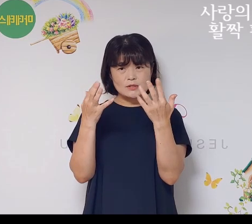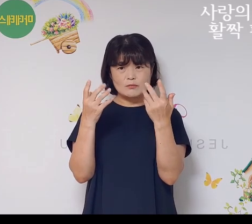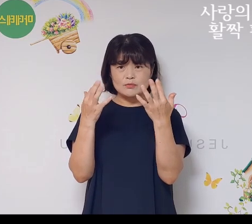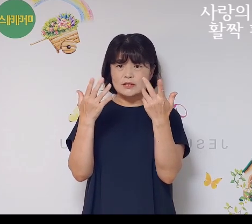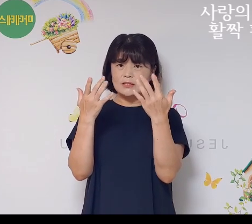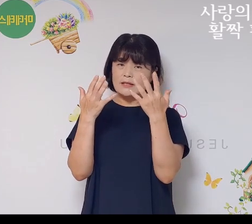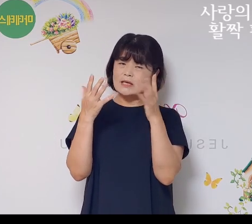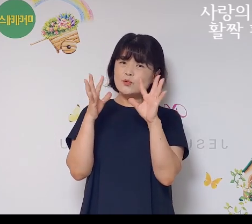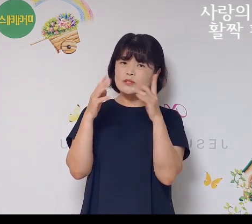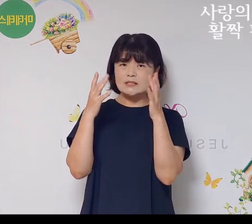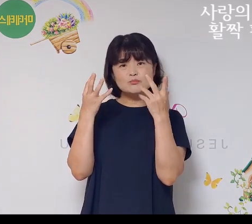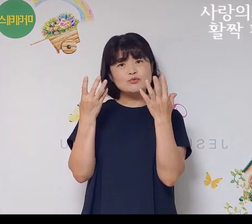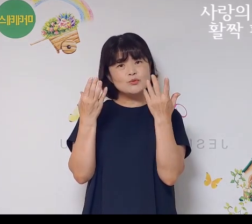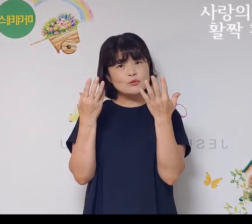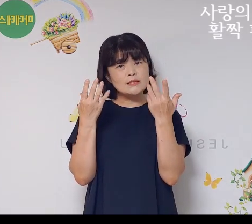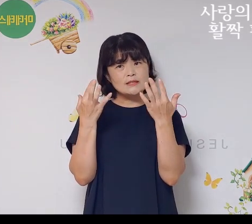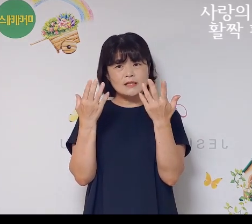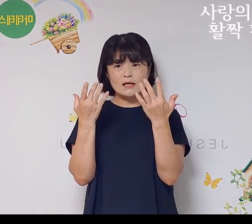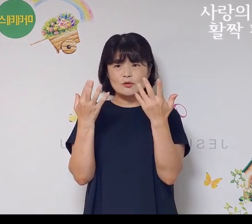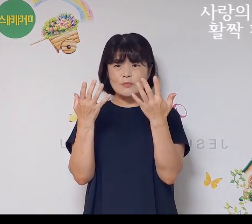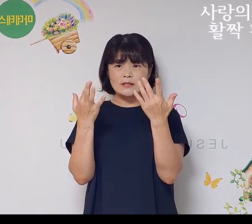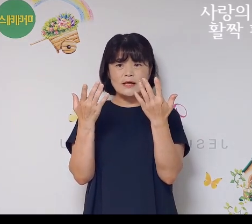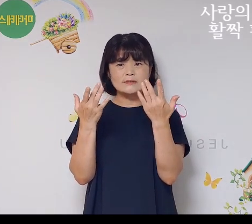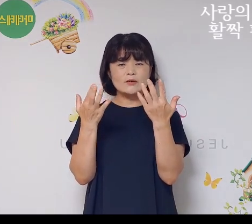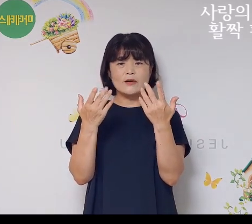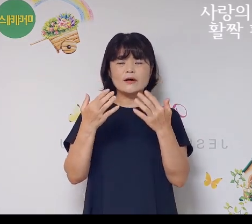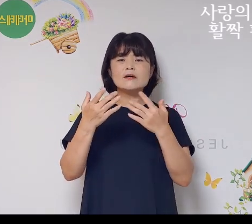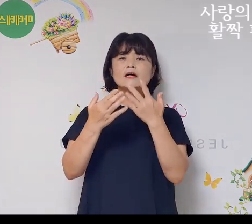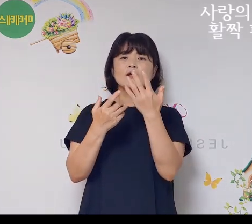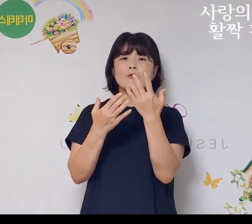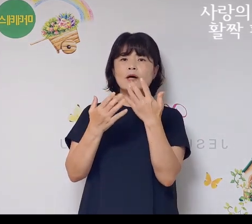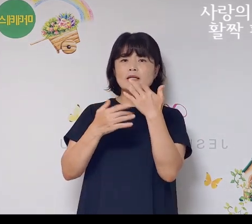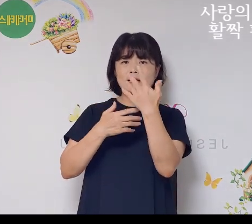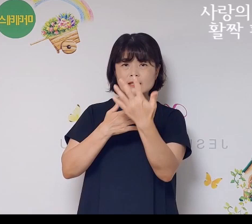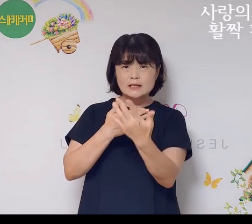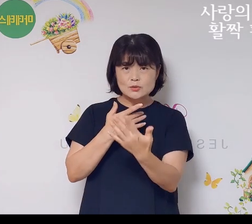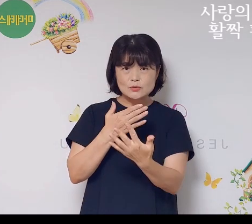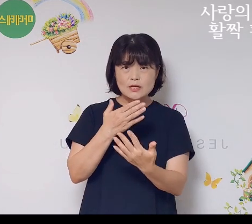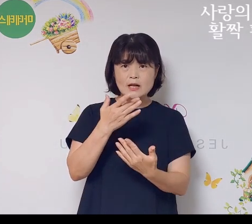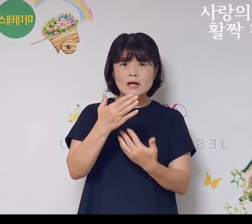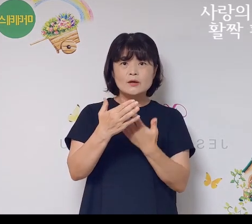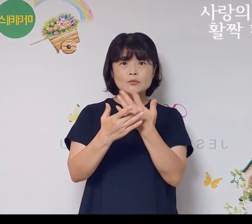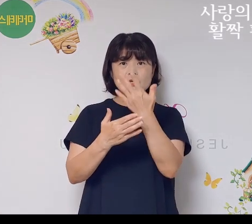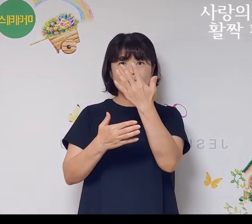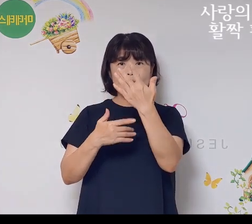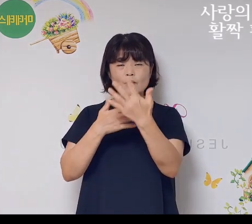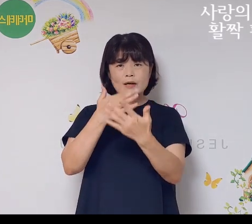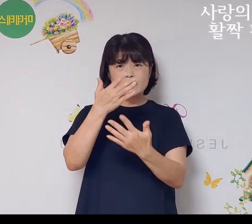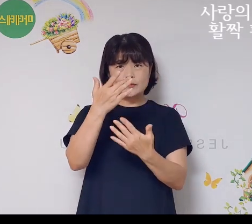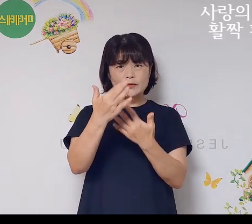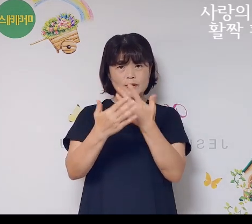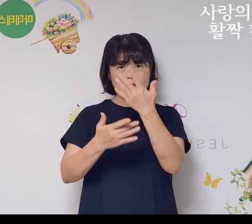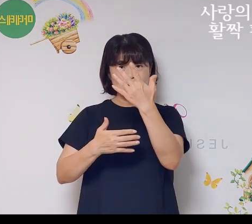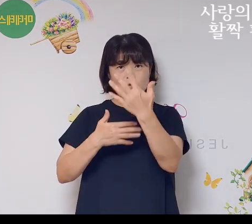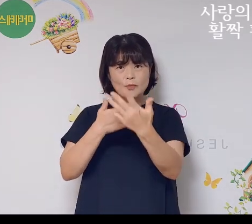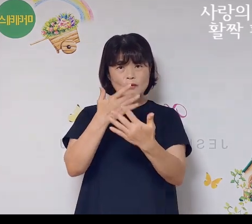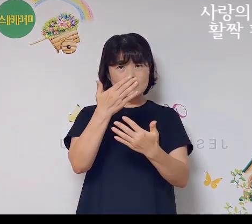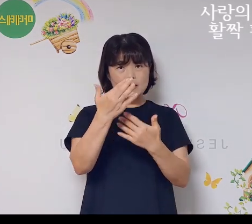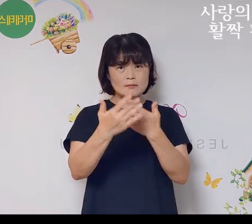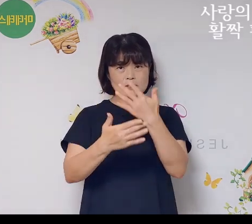해보세요. 내 손이 지금 불꽃이라 생각하고 막 타는 거예요. 그 까닥까닥한 손을 위로 아래로 이렇게 서로 번갈아